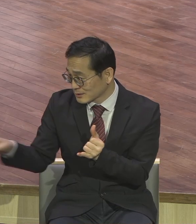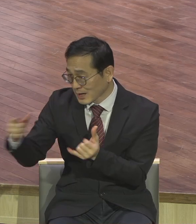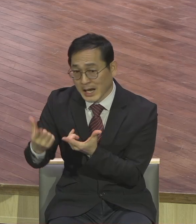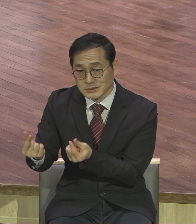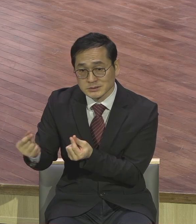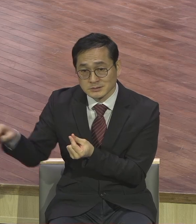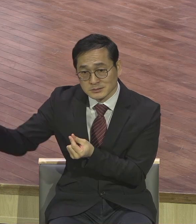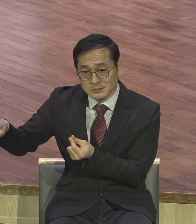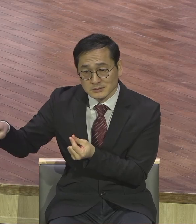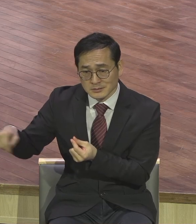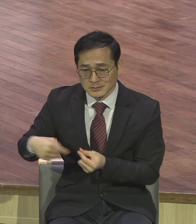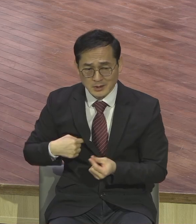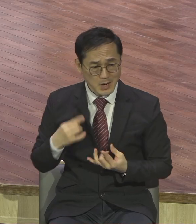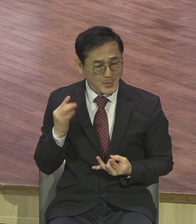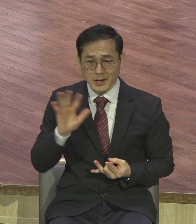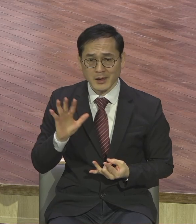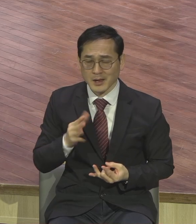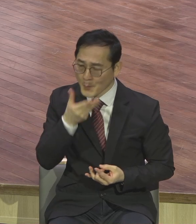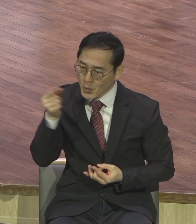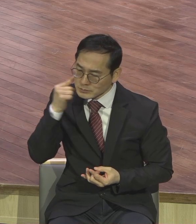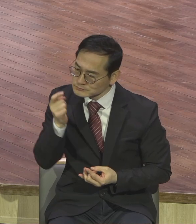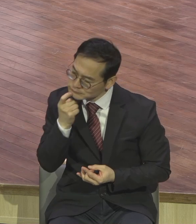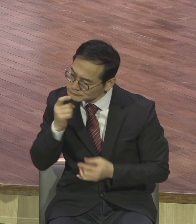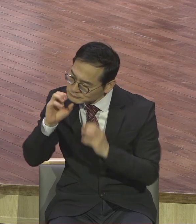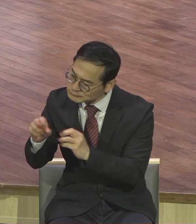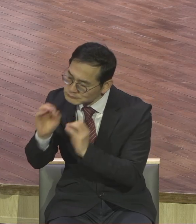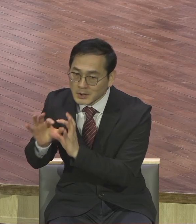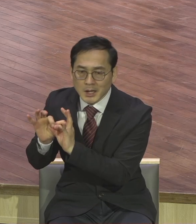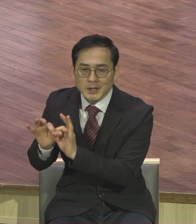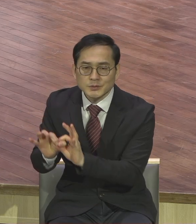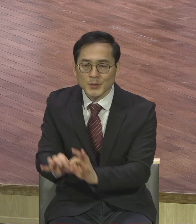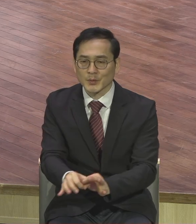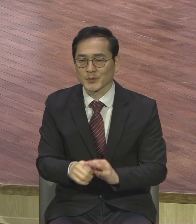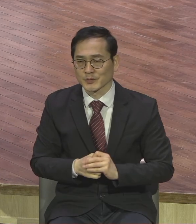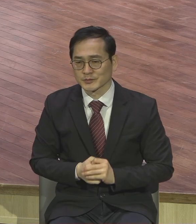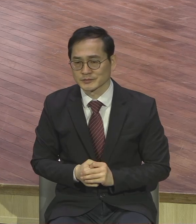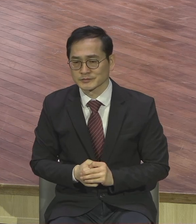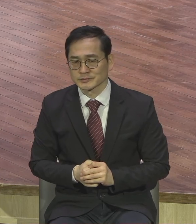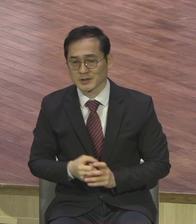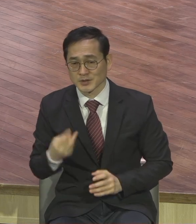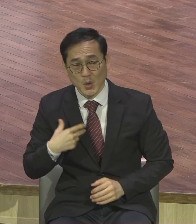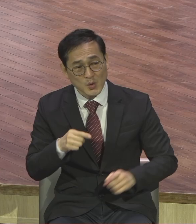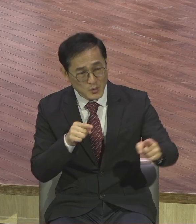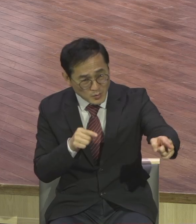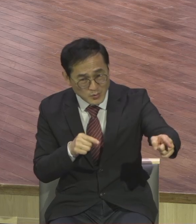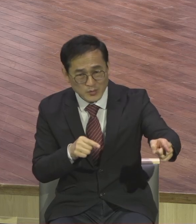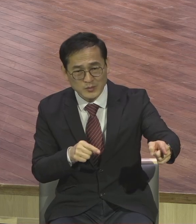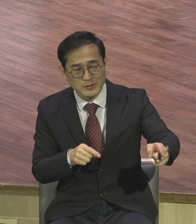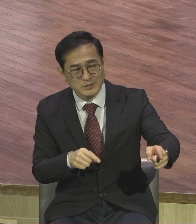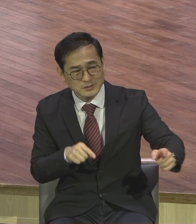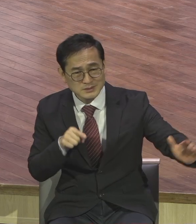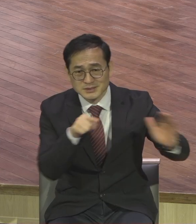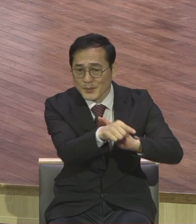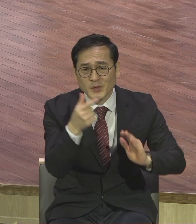죄수 간수들에게 복음을 증거했다. 또 한편으로는 자신이 직접 모여 갈 수가 없는